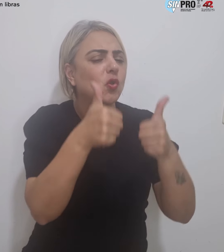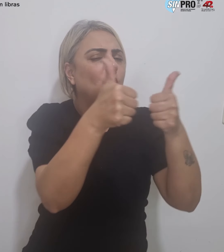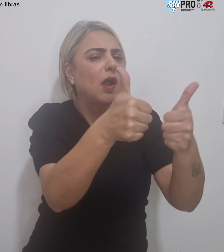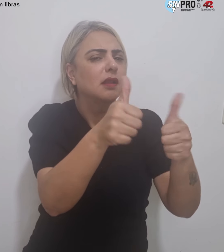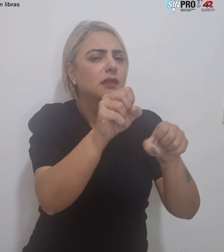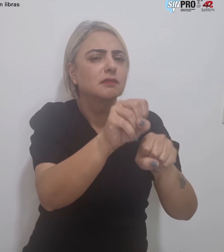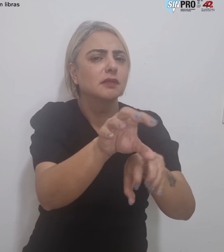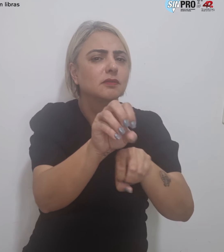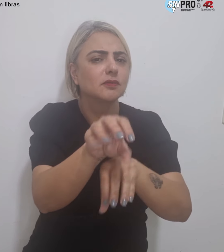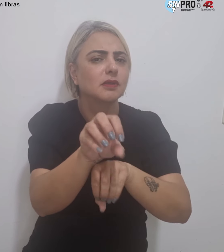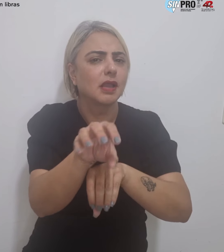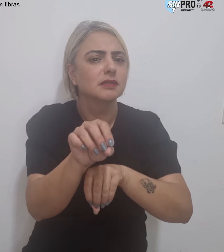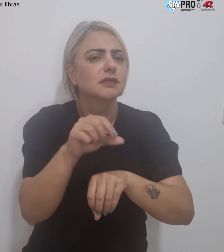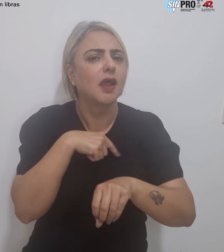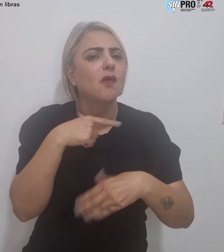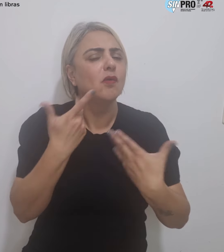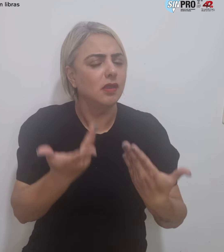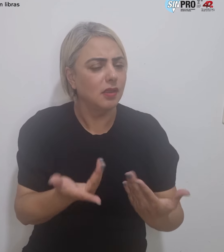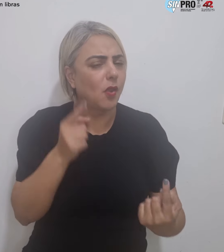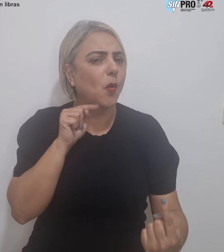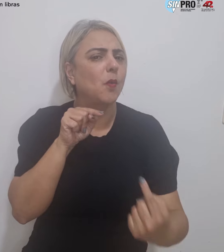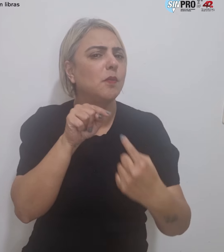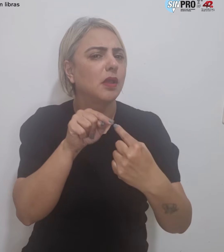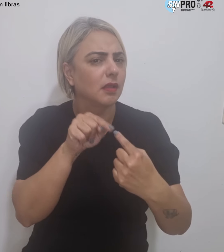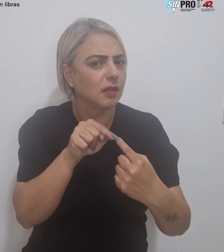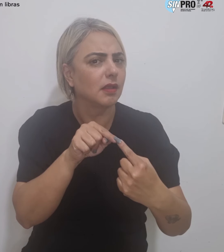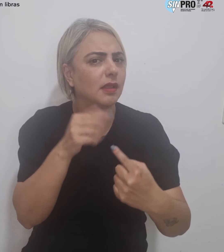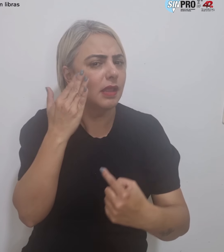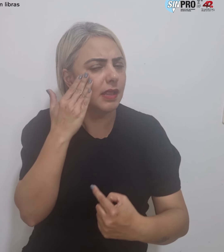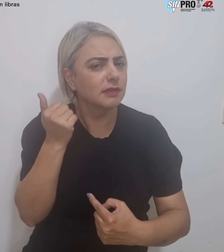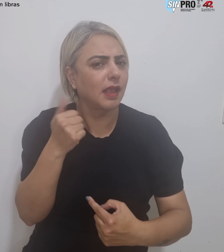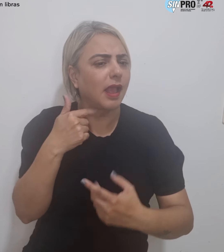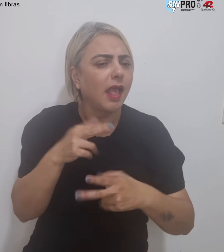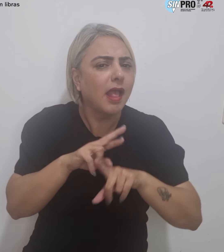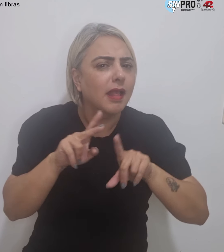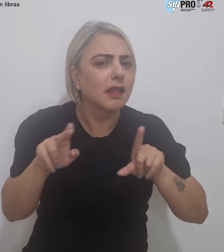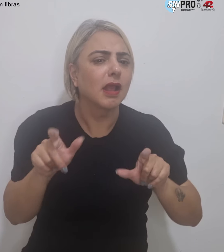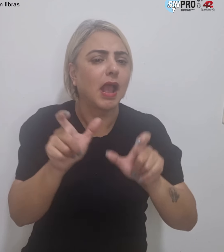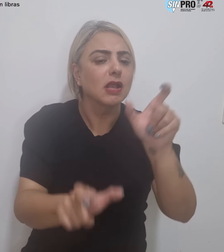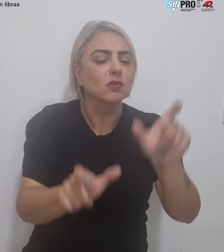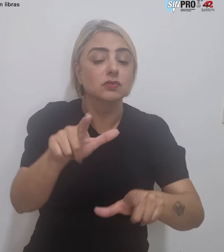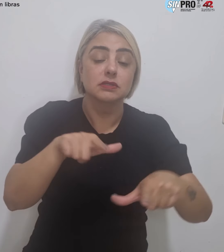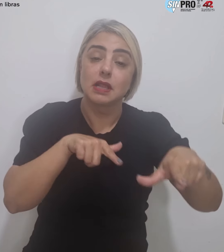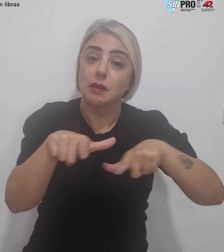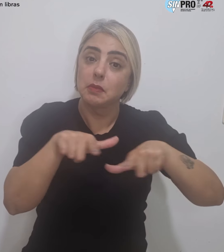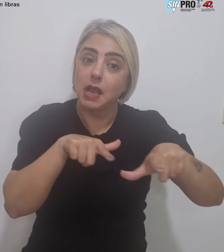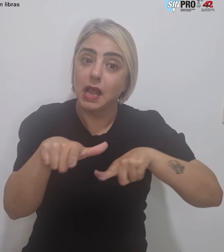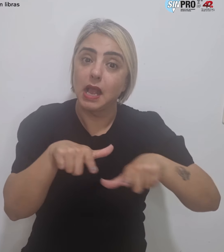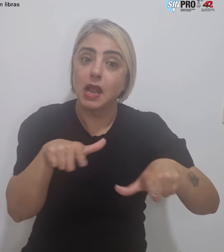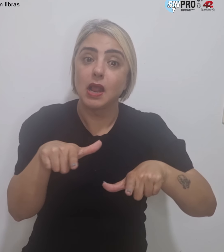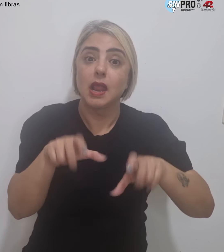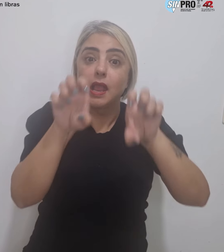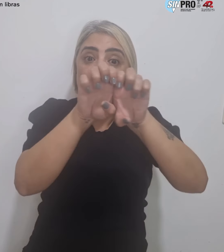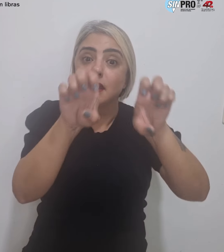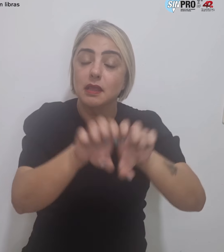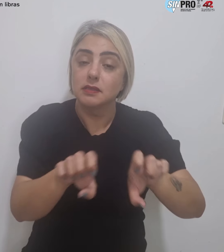educação que leve em consideração as condições de trabalho, a estrutura das escolas,